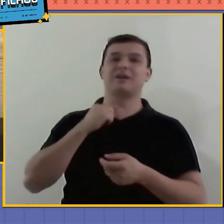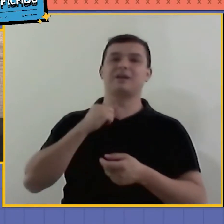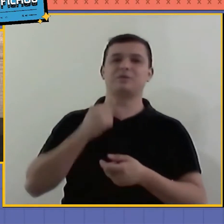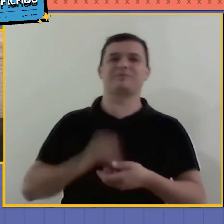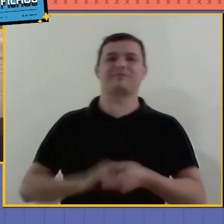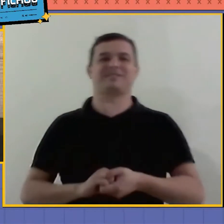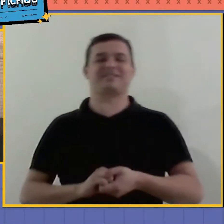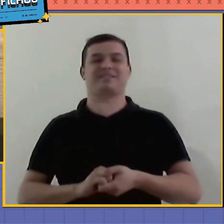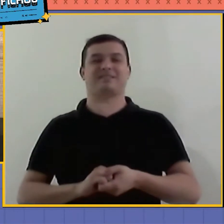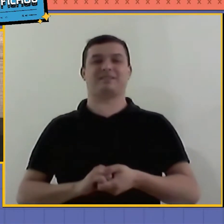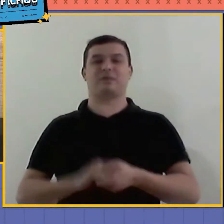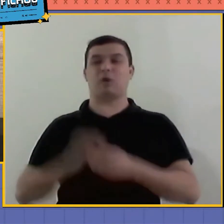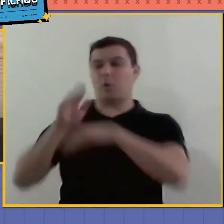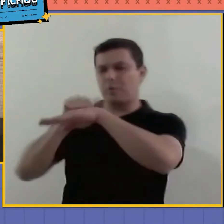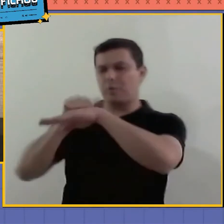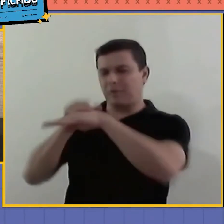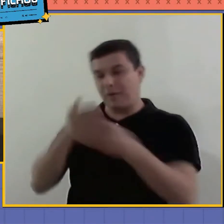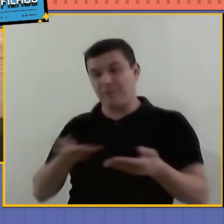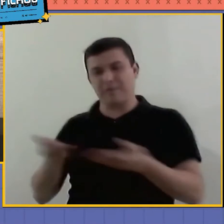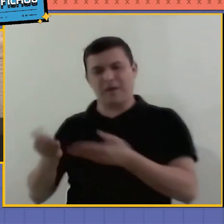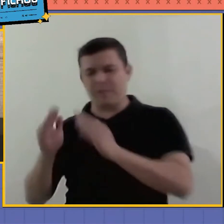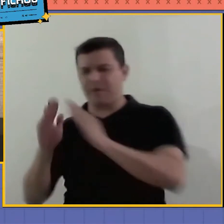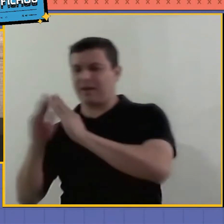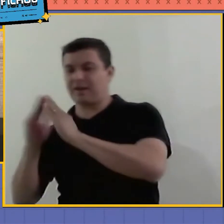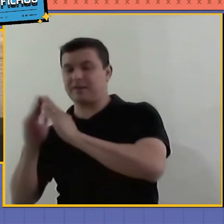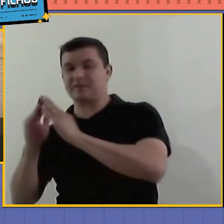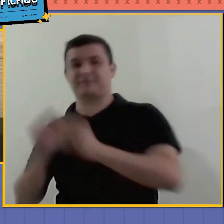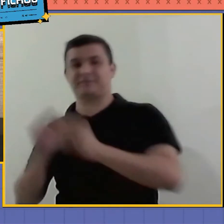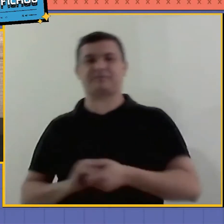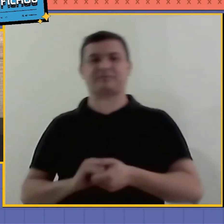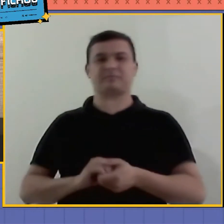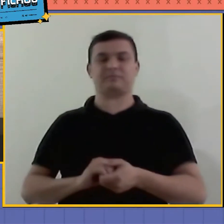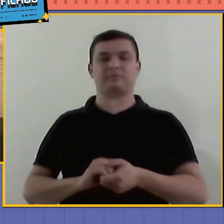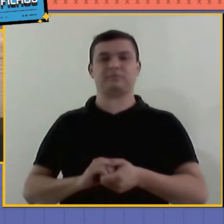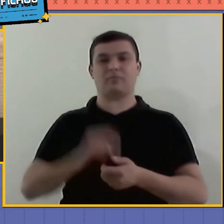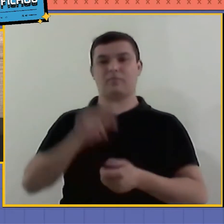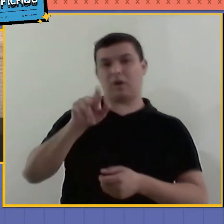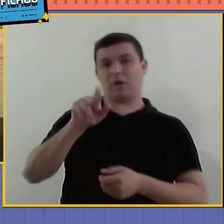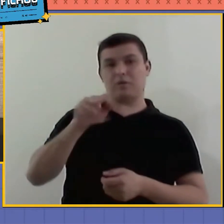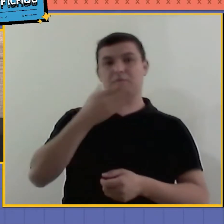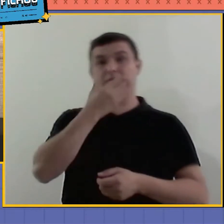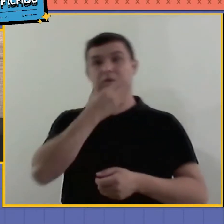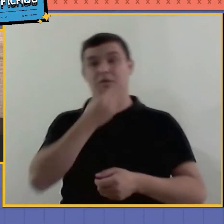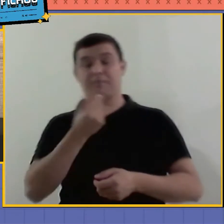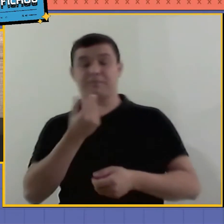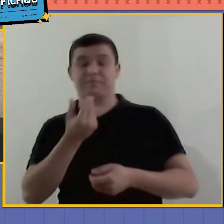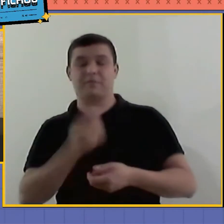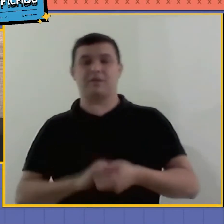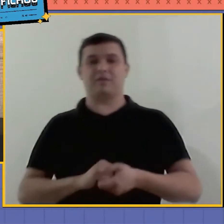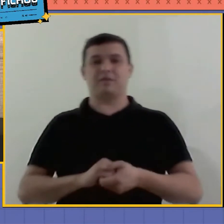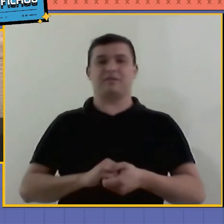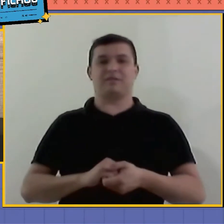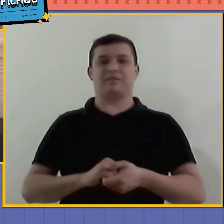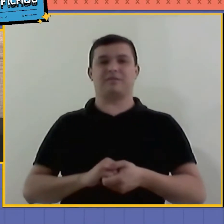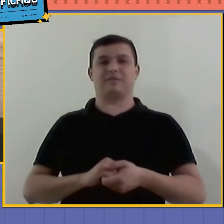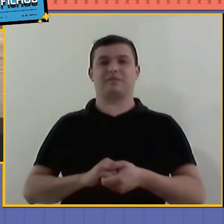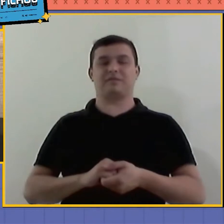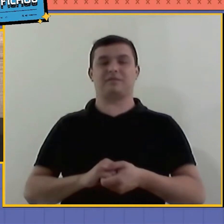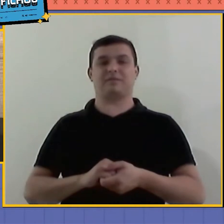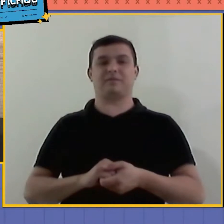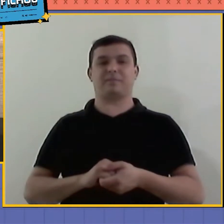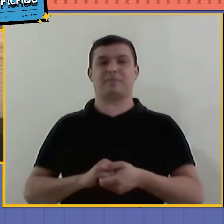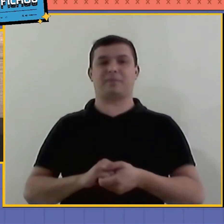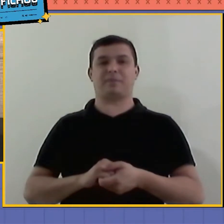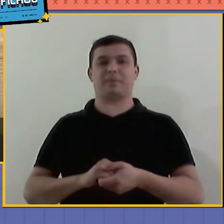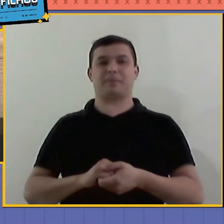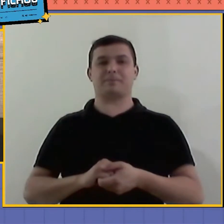o o grande lá para casa e vão usei o grande foi lá daquele jeito vocês conhecem né do jeitinho dele né e